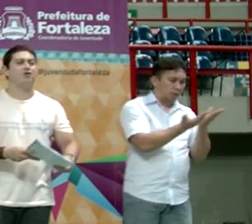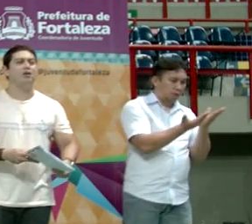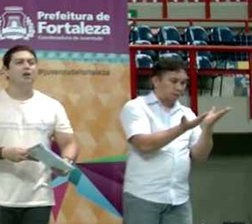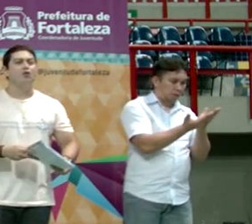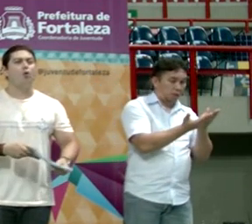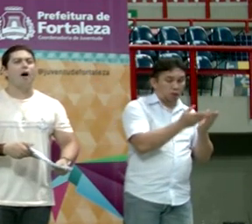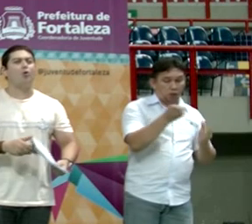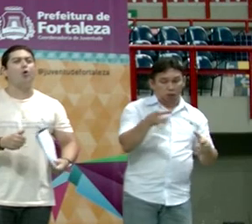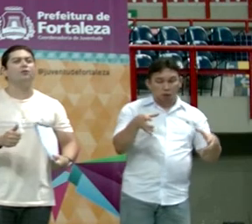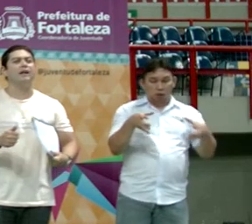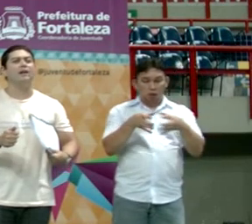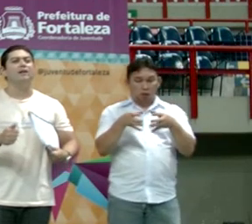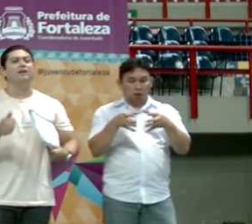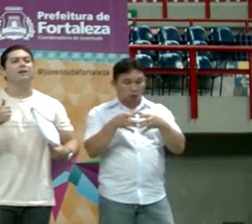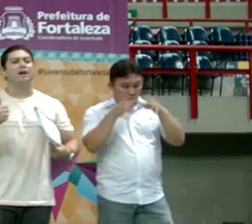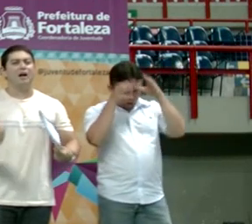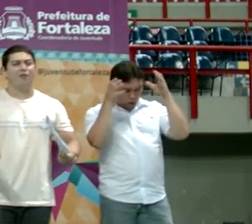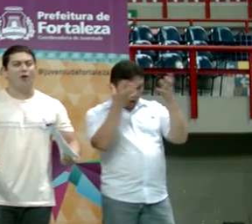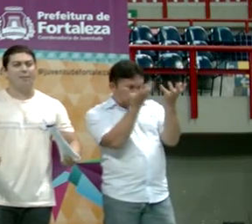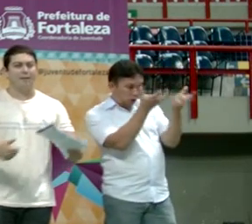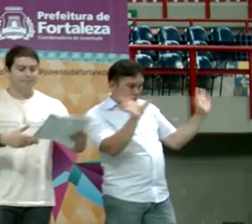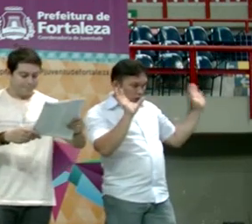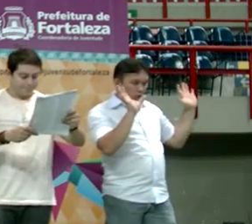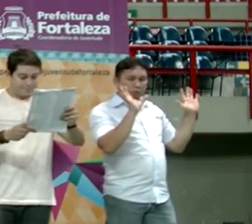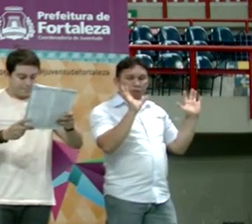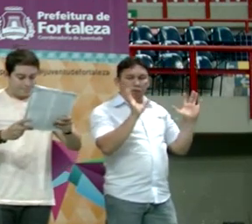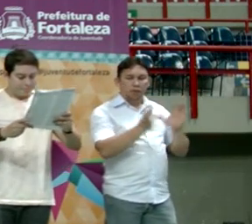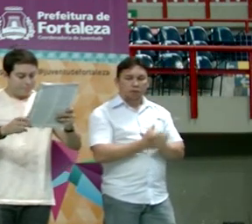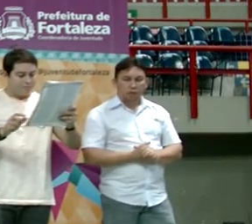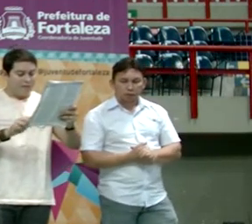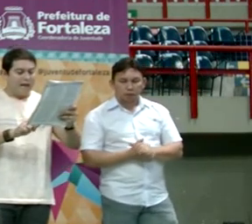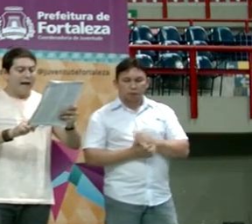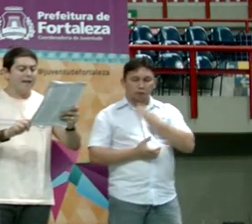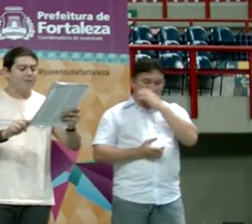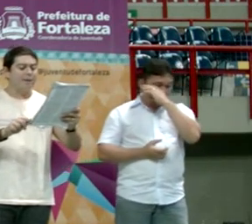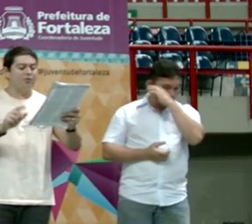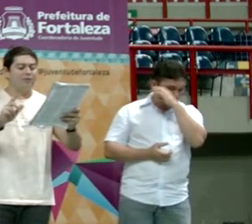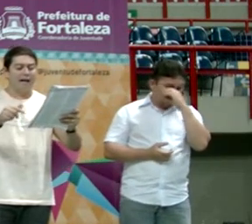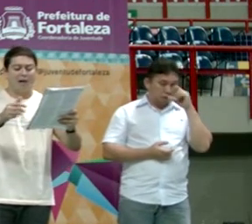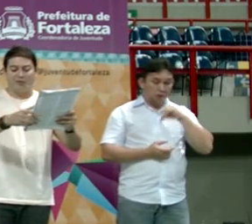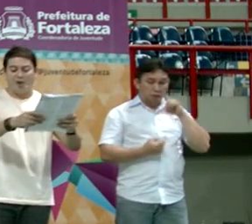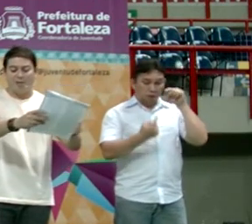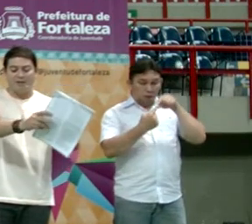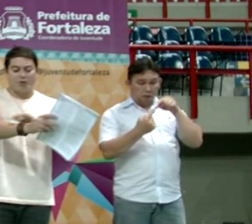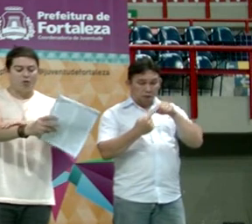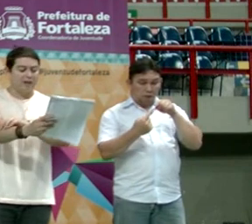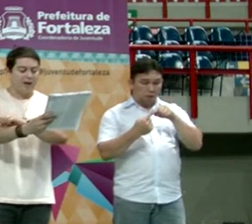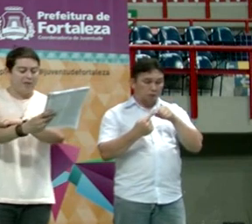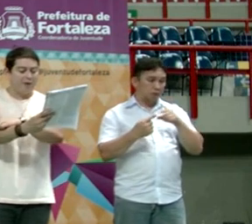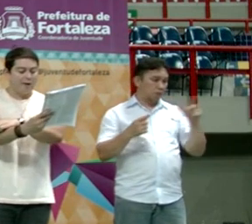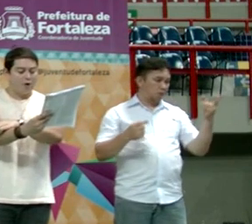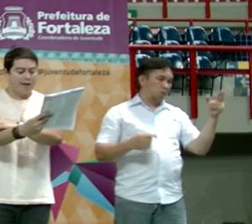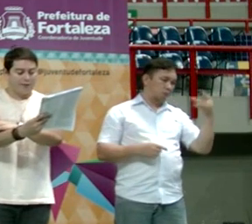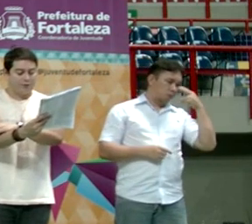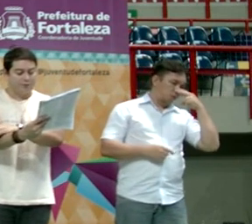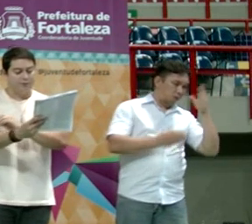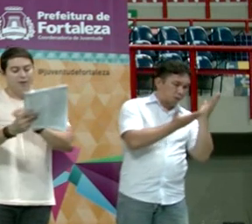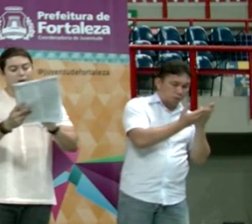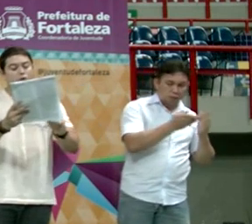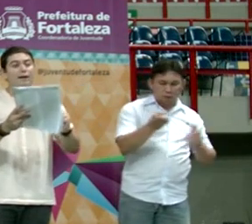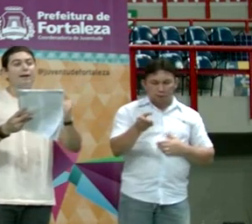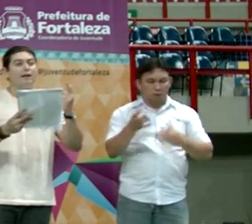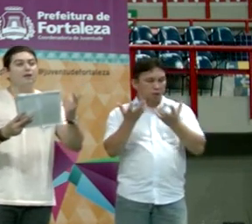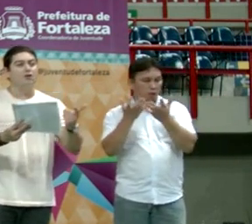católica vai reagir com a contra-reforma. A respeito da reforma e da contra-reforma é